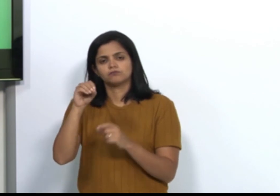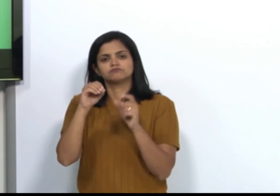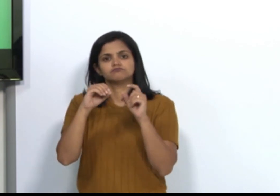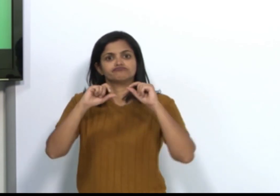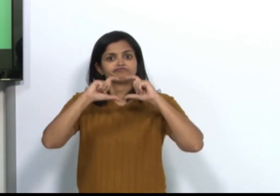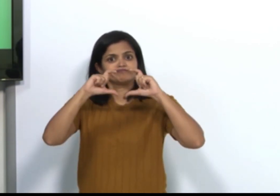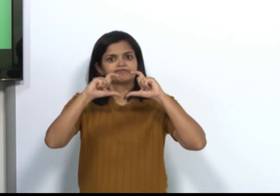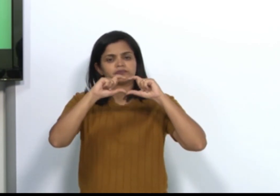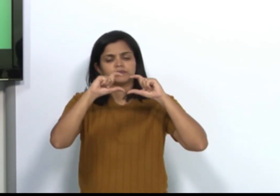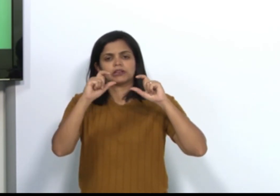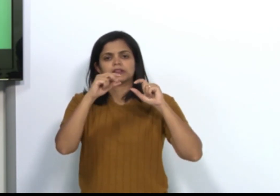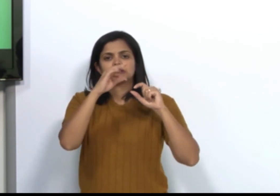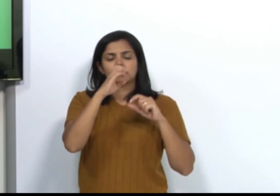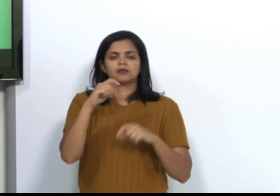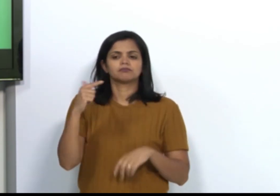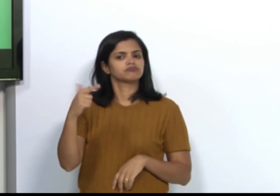eu coloco querer não